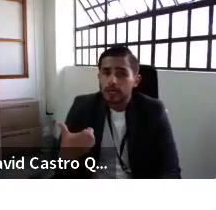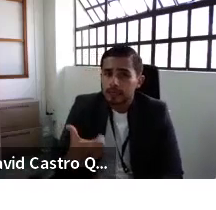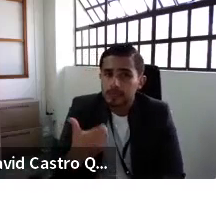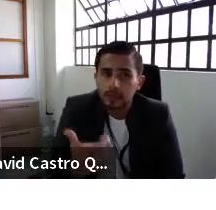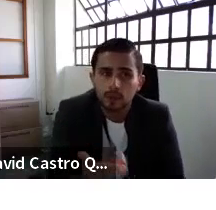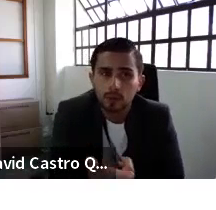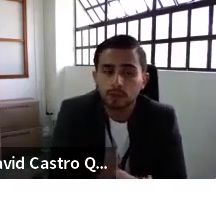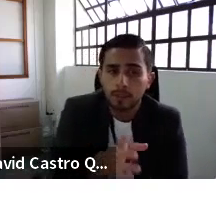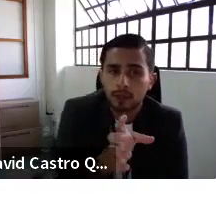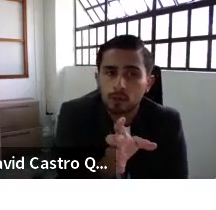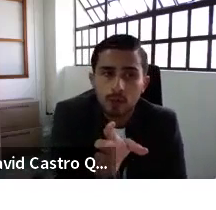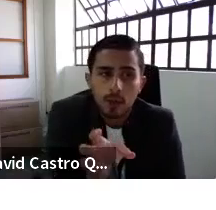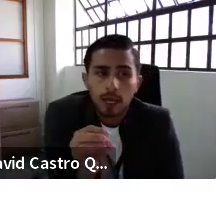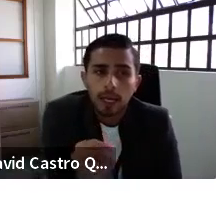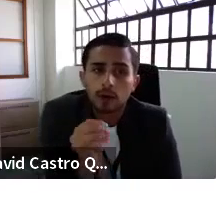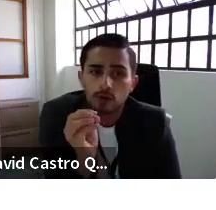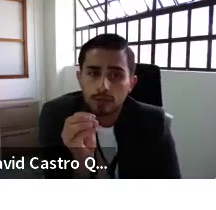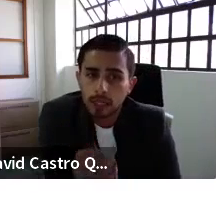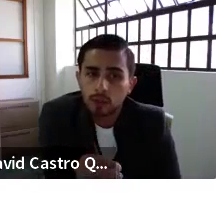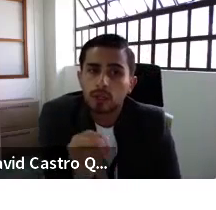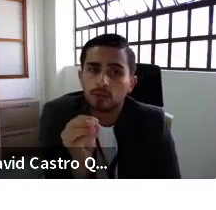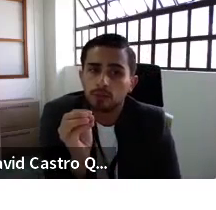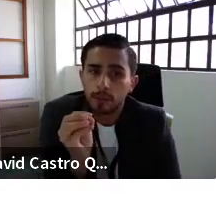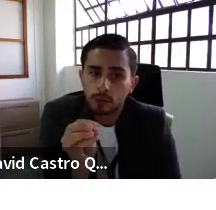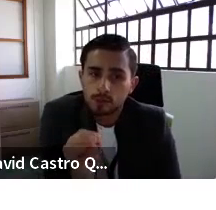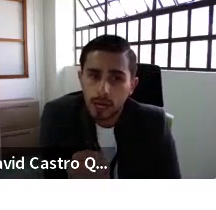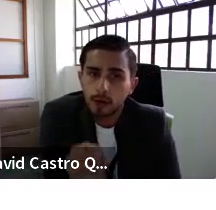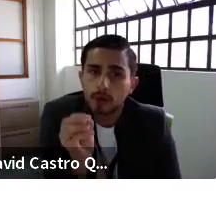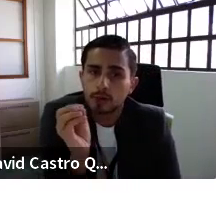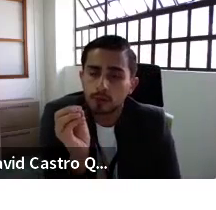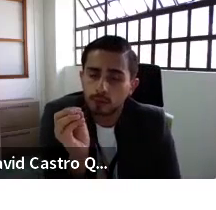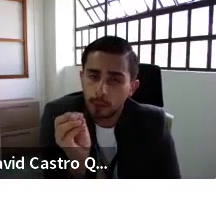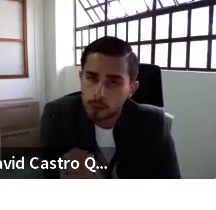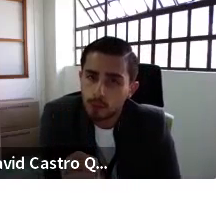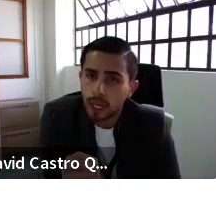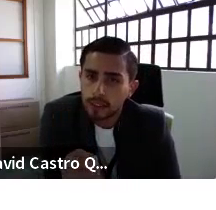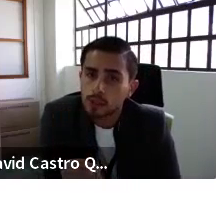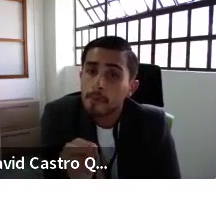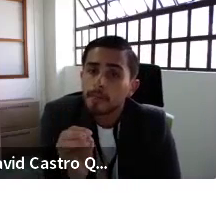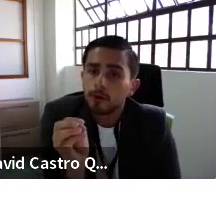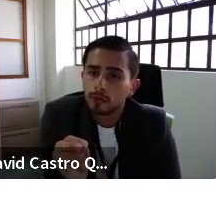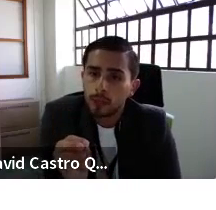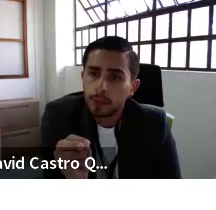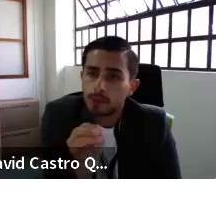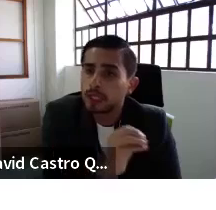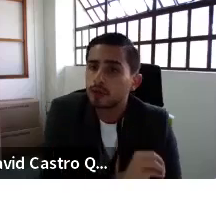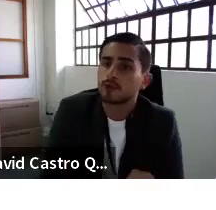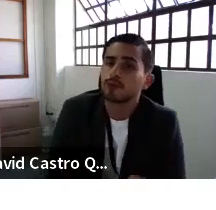es y si tiene unos fundamentos en el conocimiento tiene unos fundamentos pedagógicos y unos fundamentos comunicativos unos fundamentos políticos unos